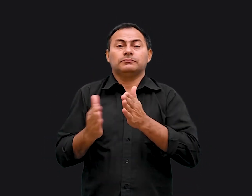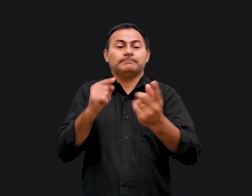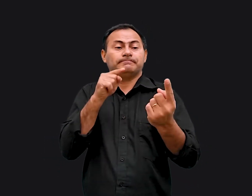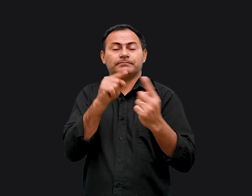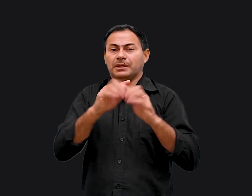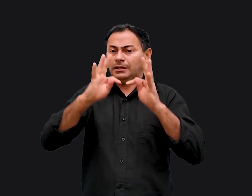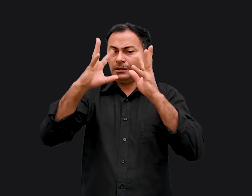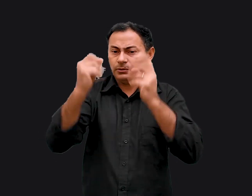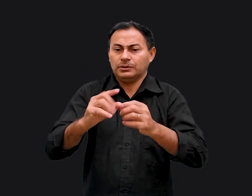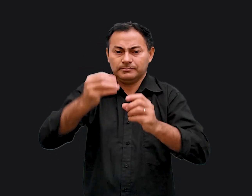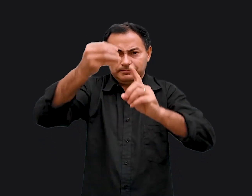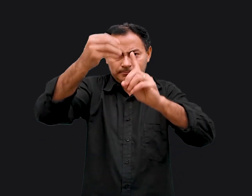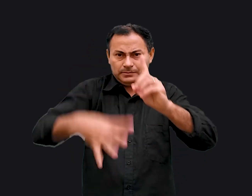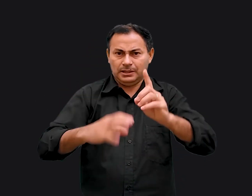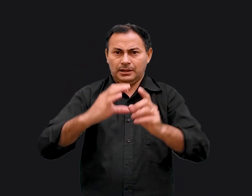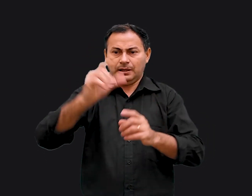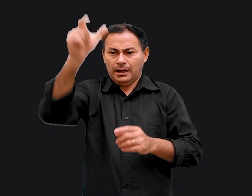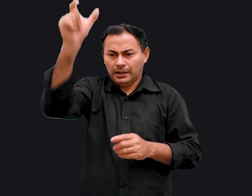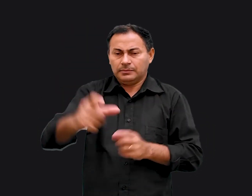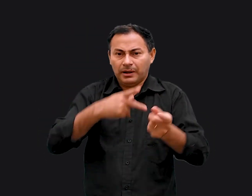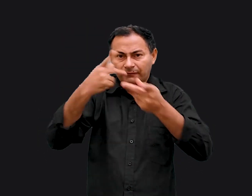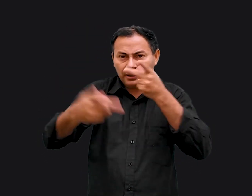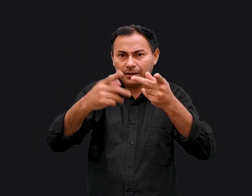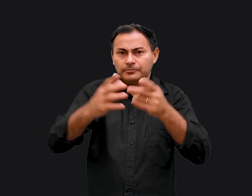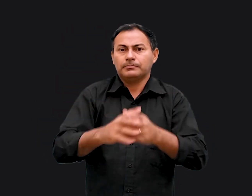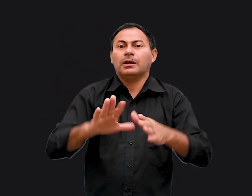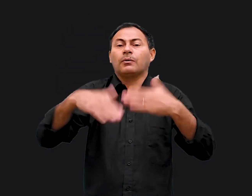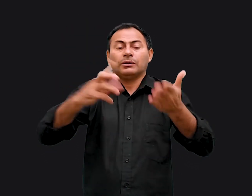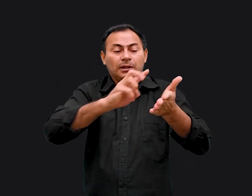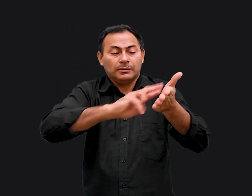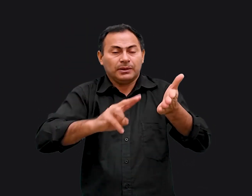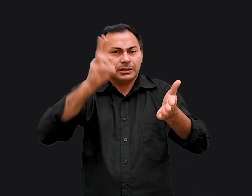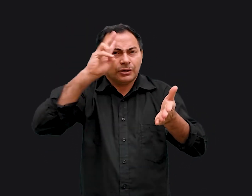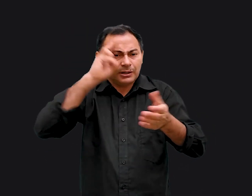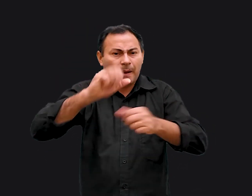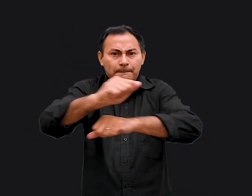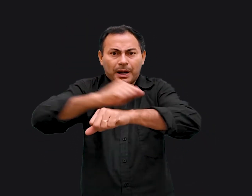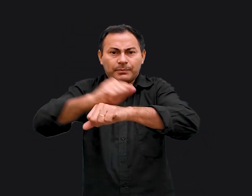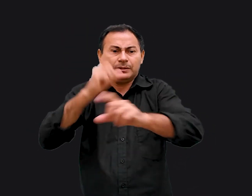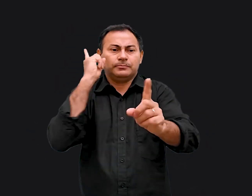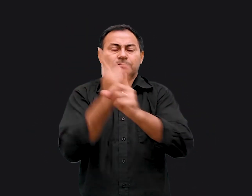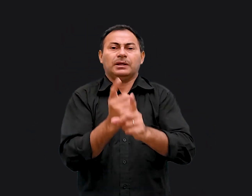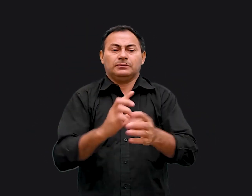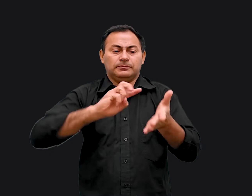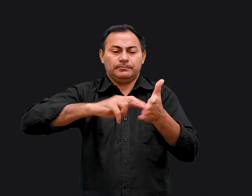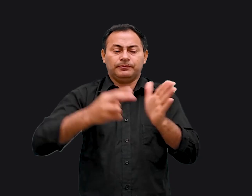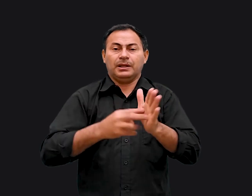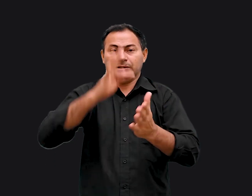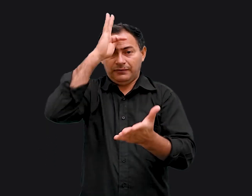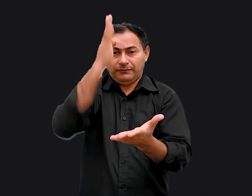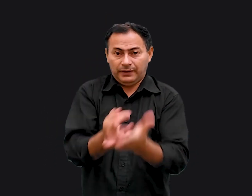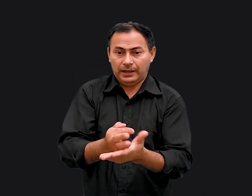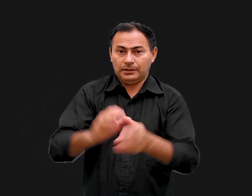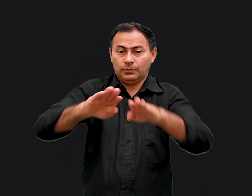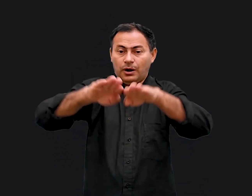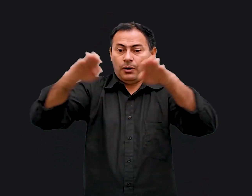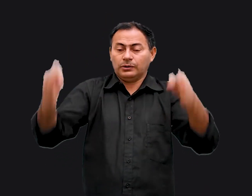destino. Todas essas descrições de caráter nos dirão isso. Quando lemos a história de Abraão, encontramos a definição de fé nos altares que